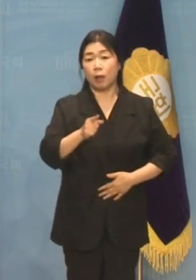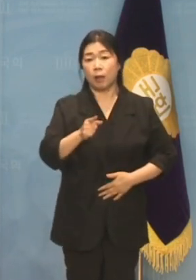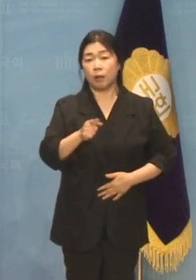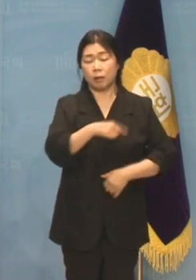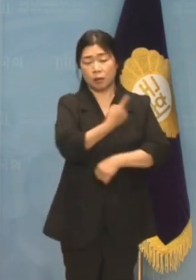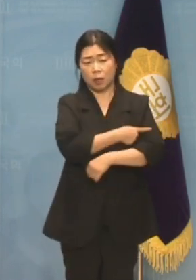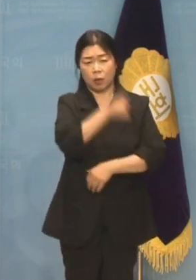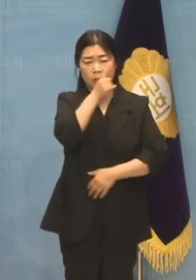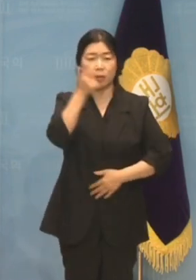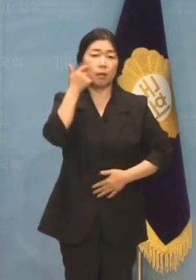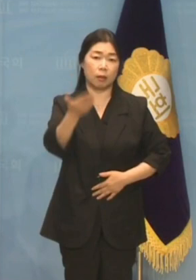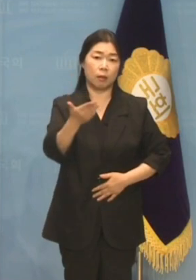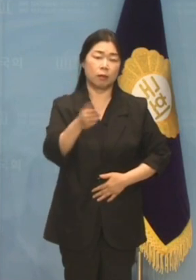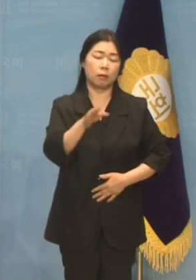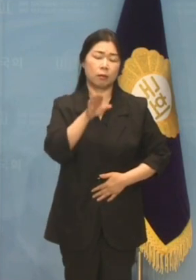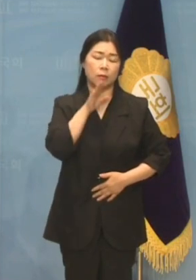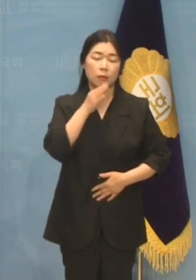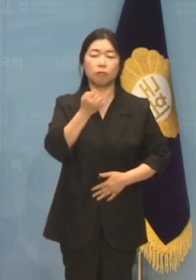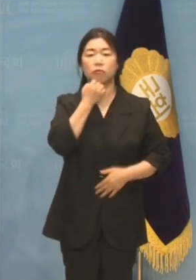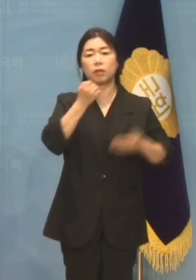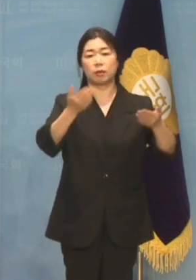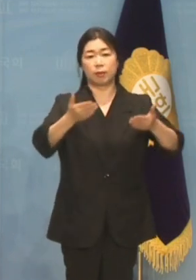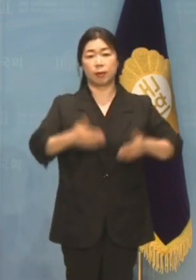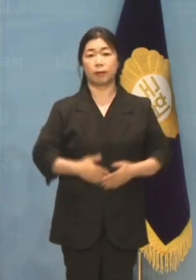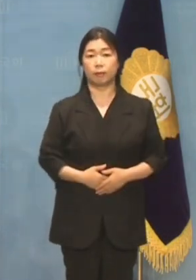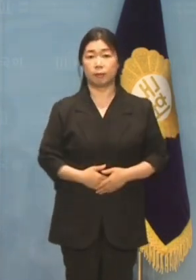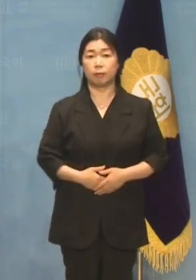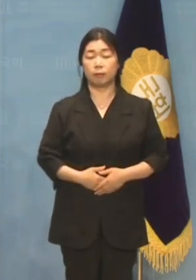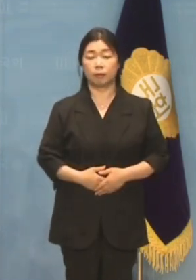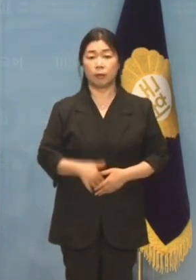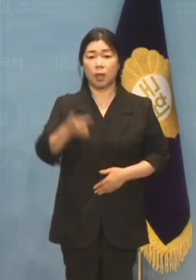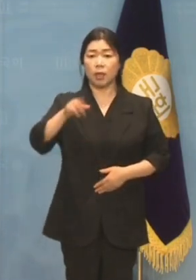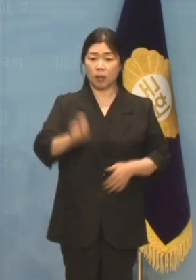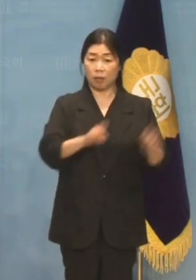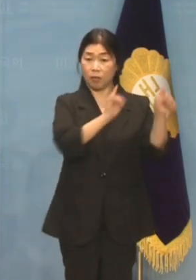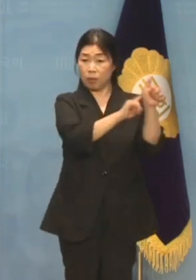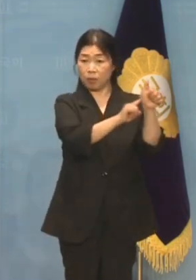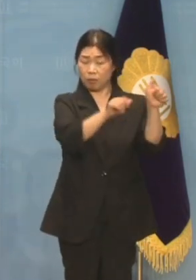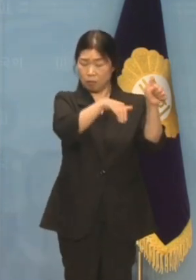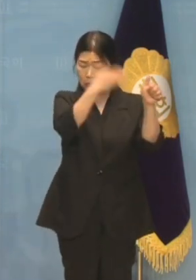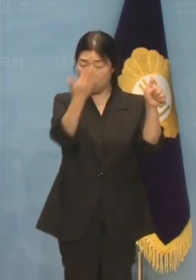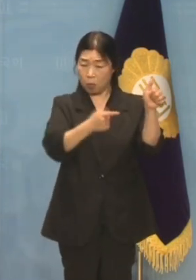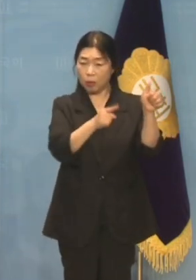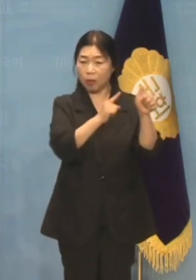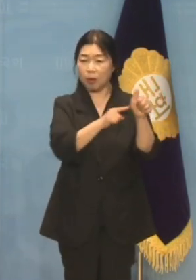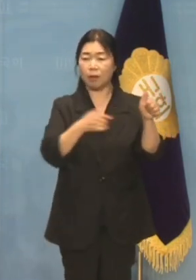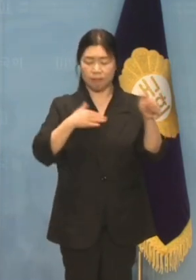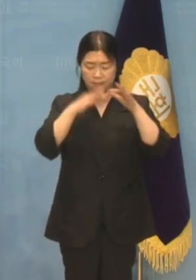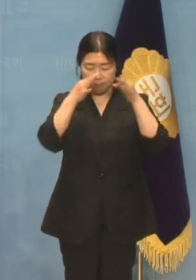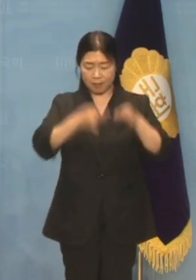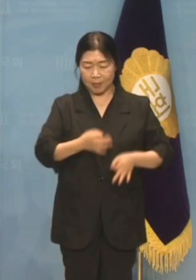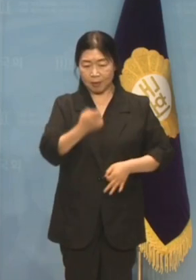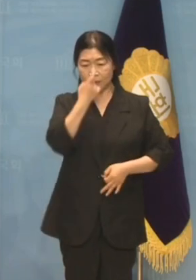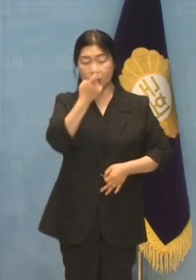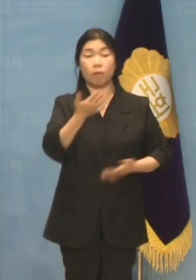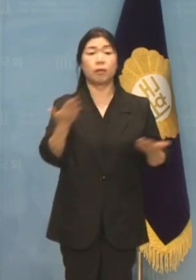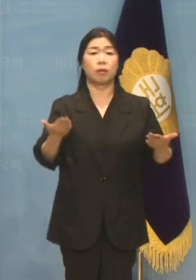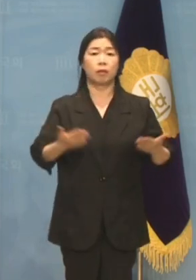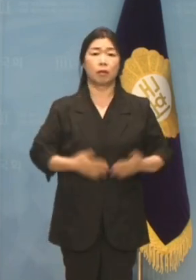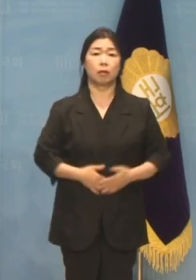의문입니다. 지나가는 소도 웃을 일입니다. 김기현 대표는 뭐 묻은 개가 뭐 묻은 게 나무라는 격이